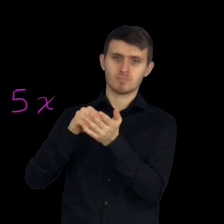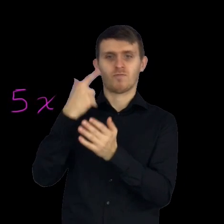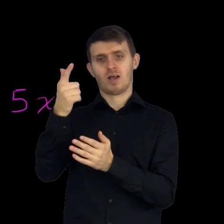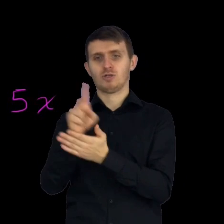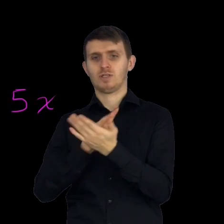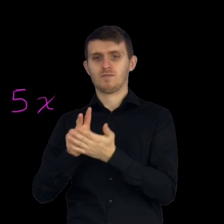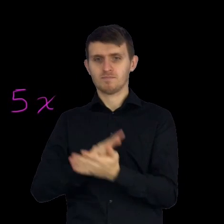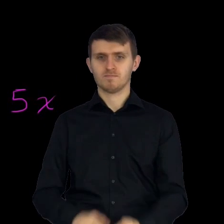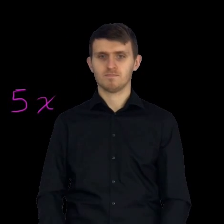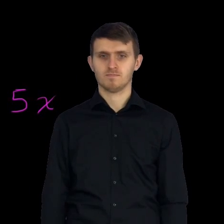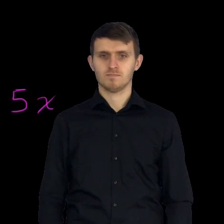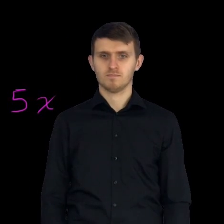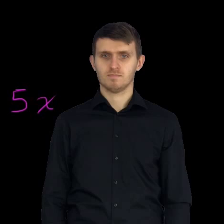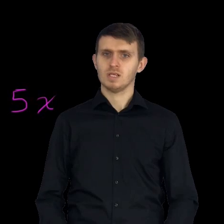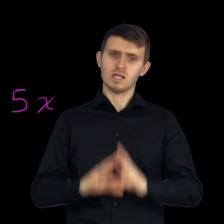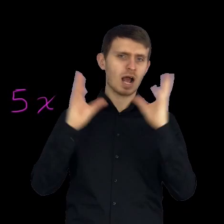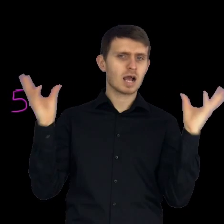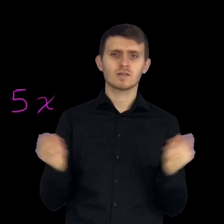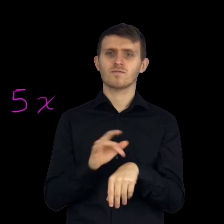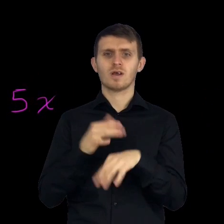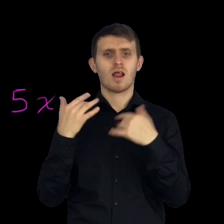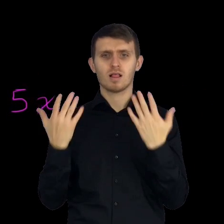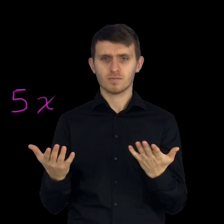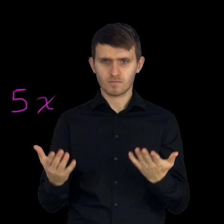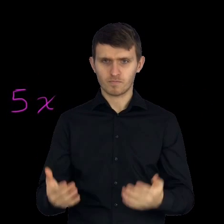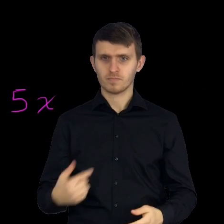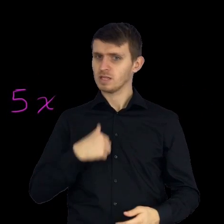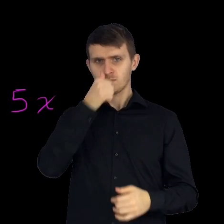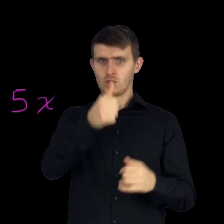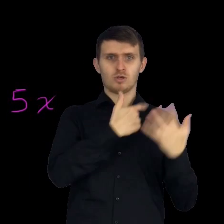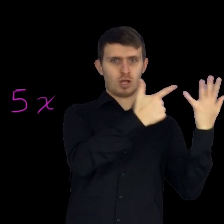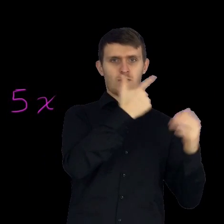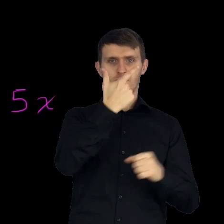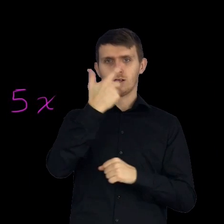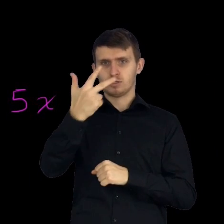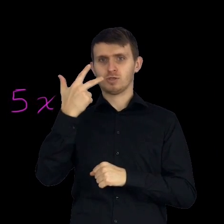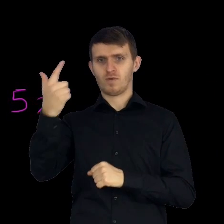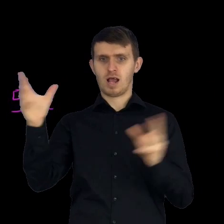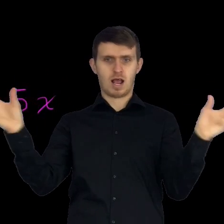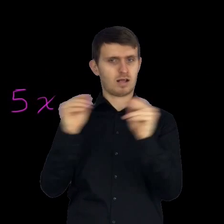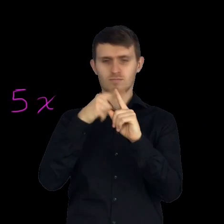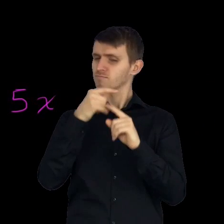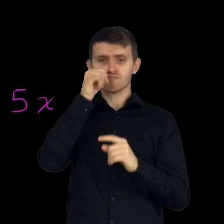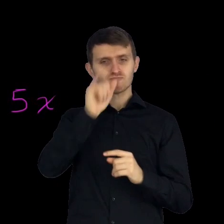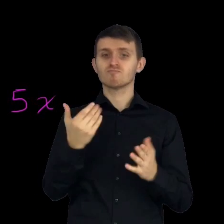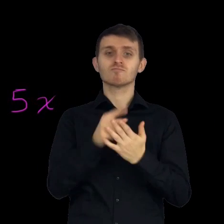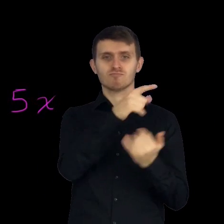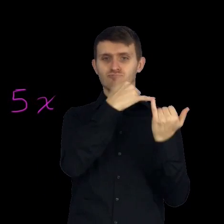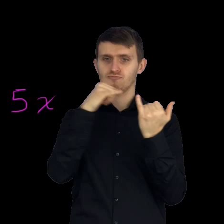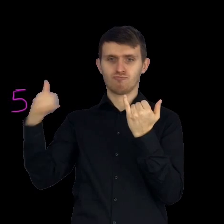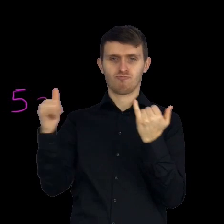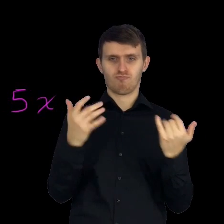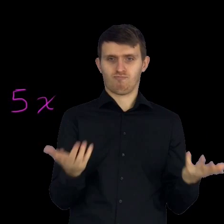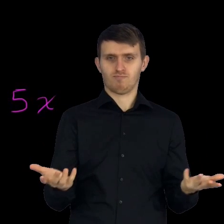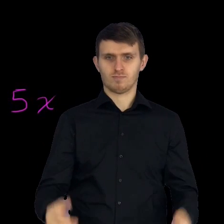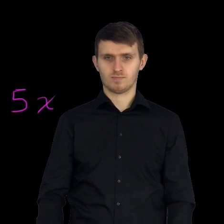jeszcze dwie śliwki. Ile to będzie równe? Nie mogę dodać tej siódemki do dwójki i tak dalej,